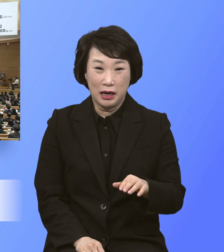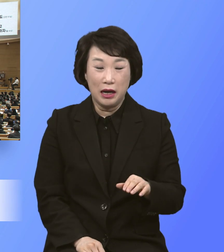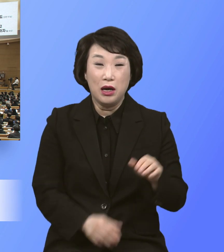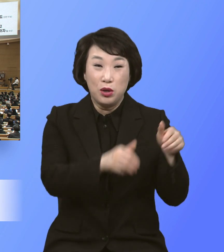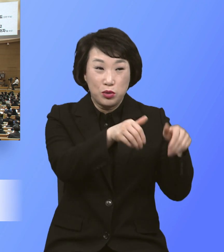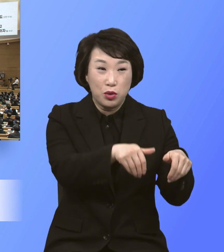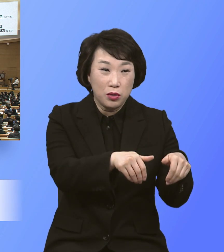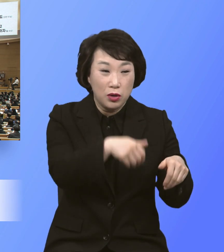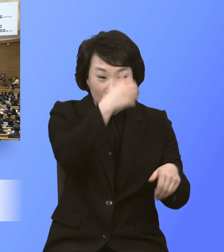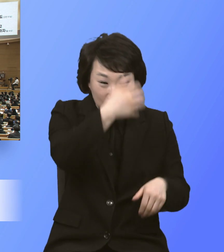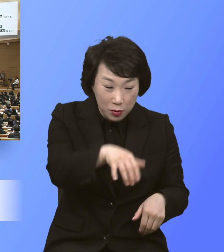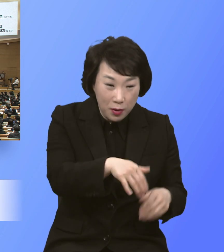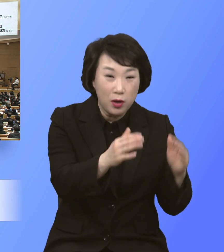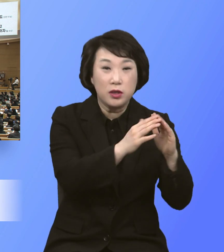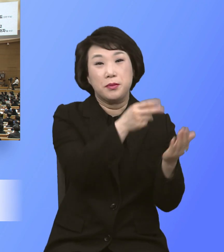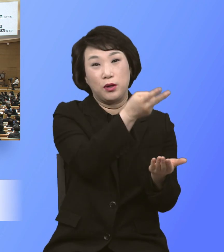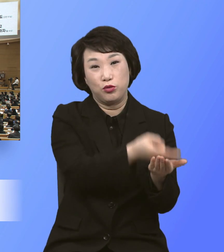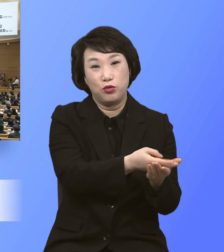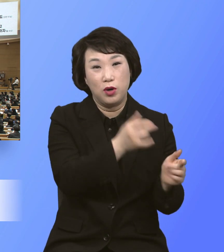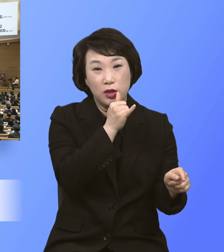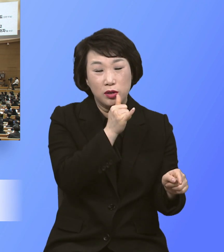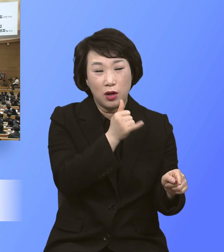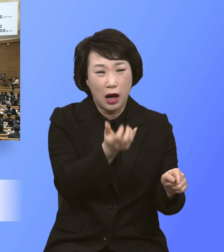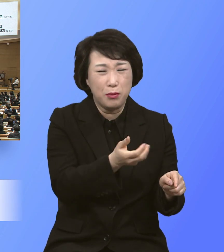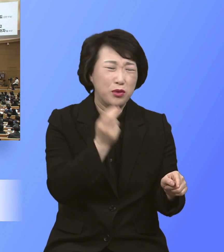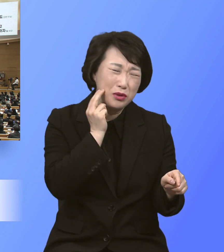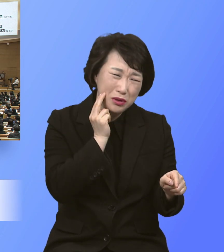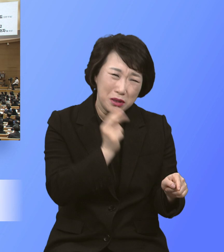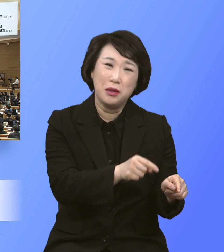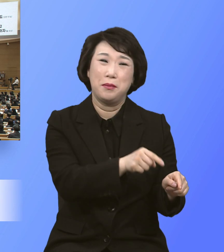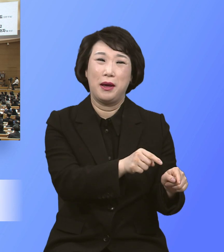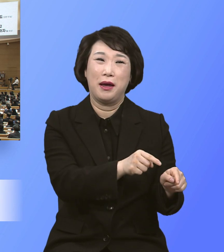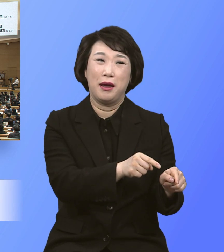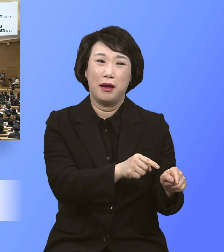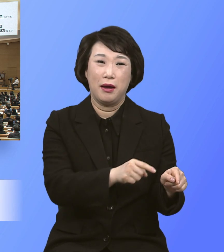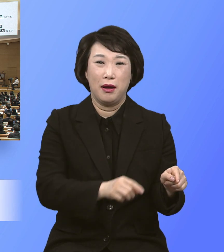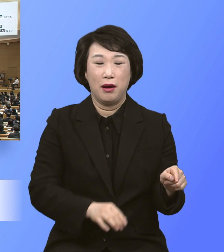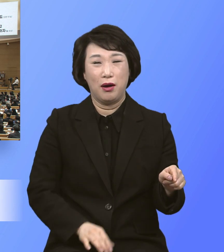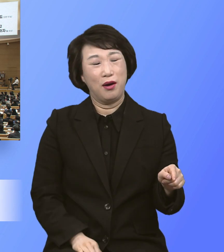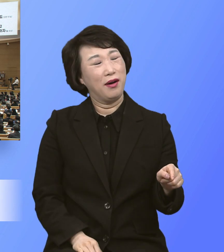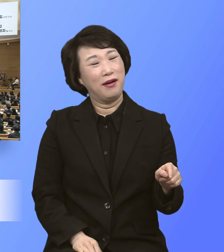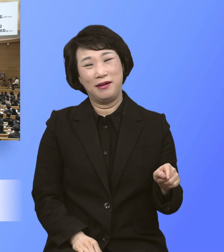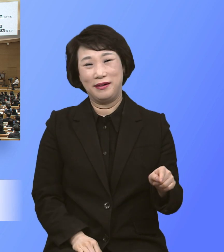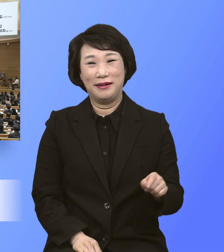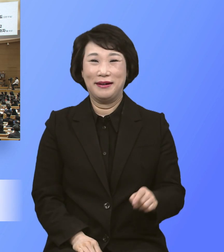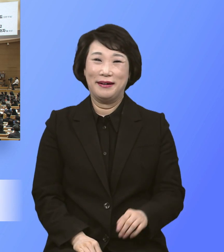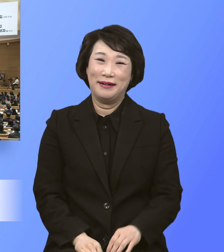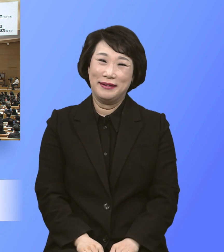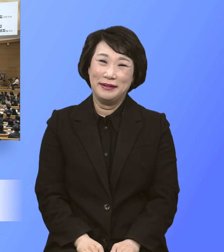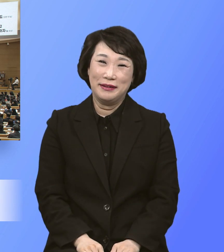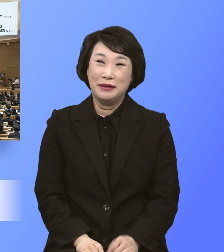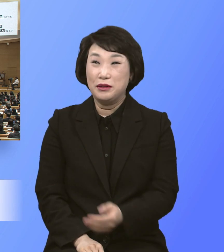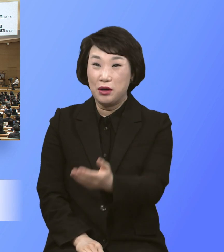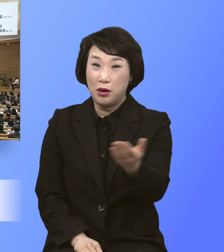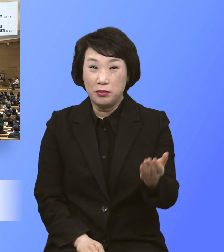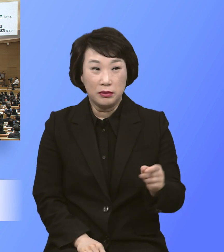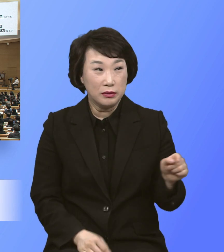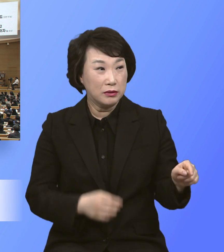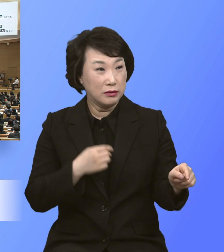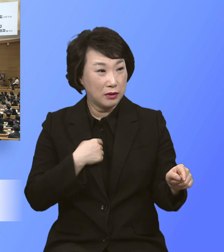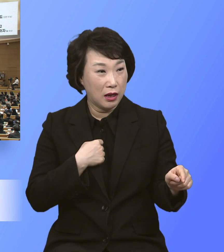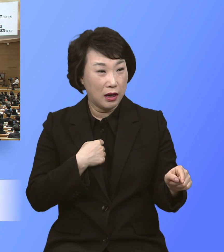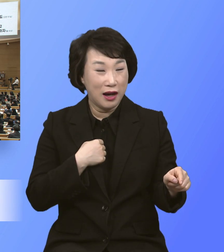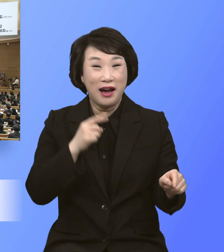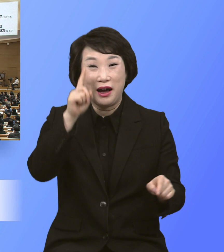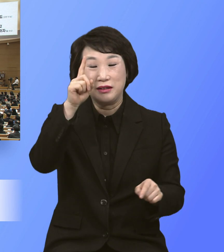하인이 중풍병으로 누워서 몹시 괴로웠다. 여기서 내가 또